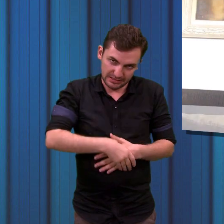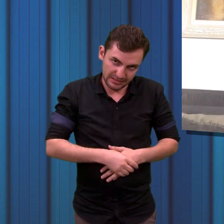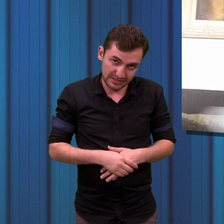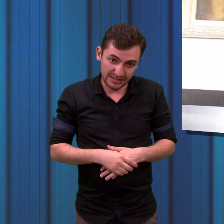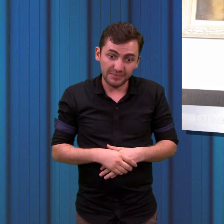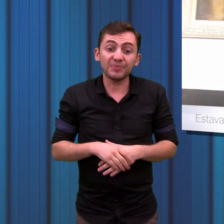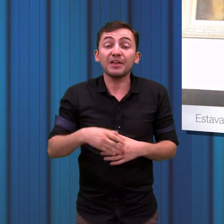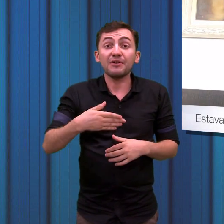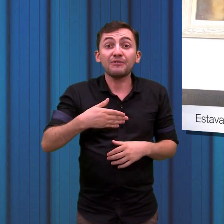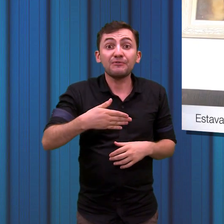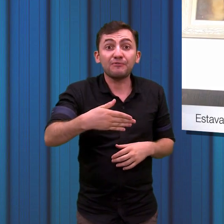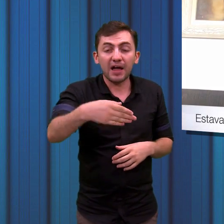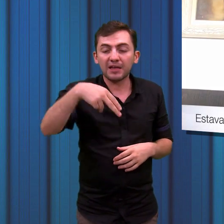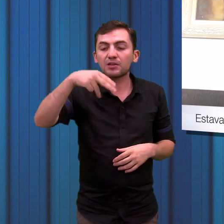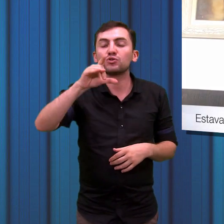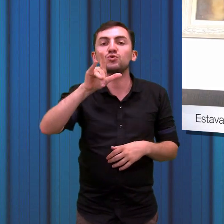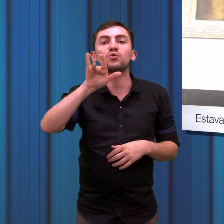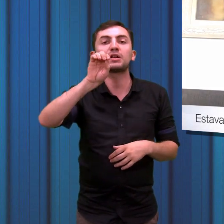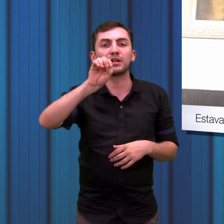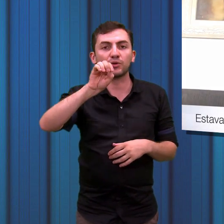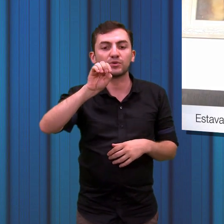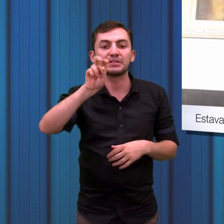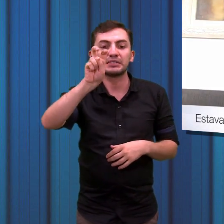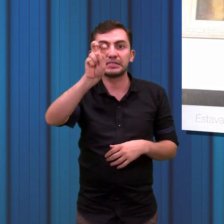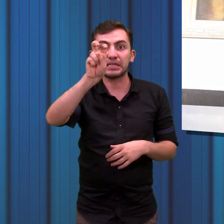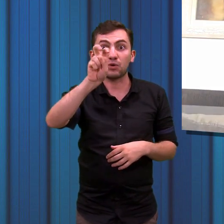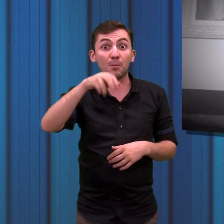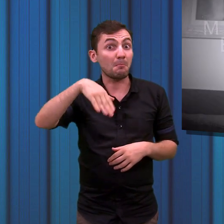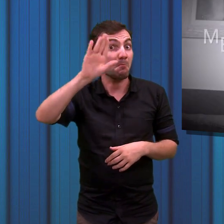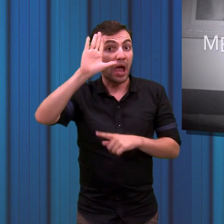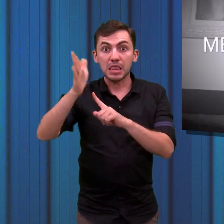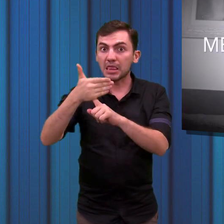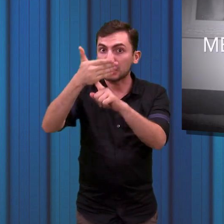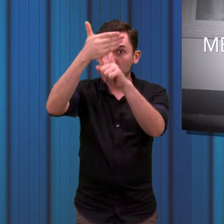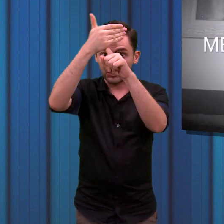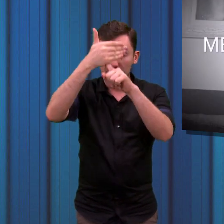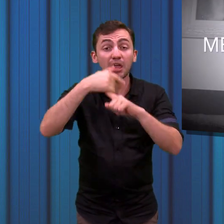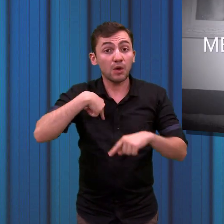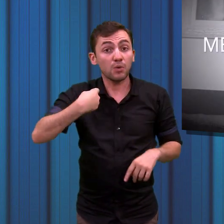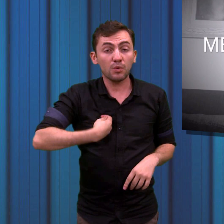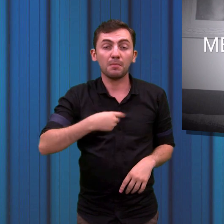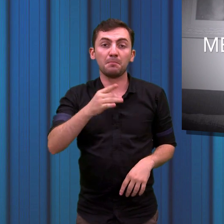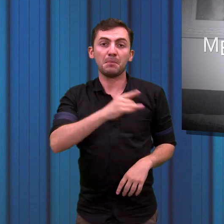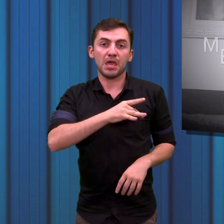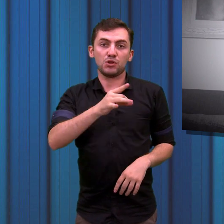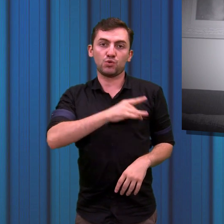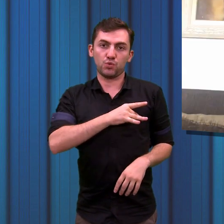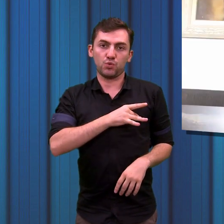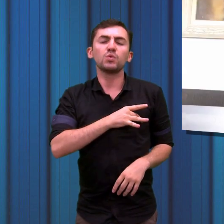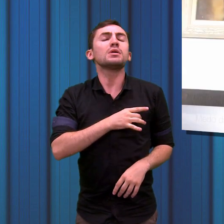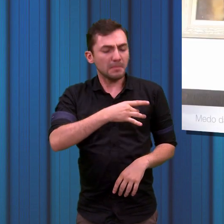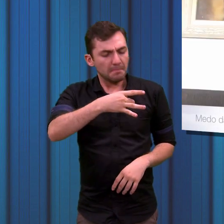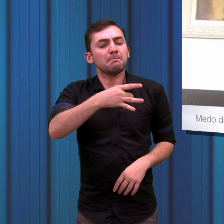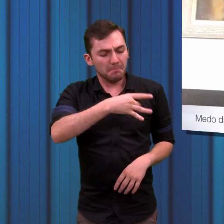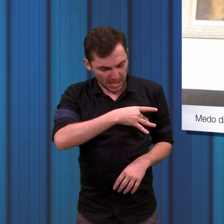implante coclear. Estava para chegar o núcleo 5, o aparelho mais moderno. Medo. Essa é a